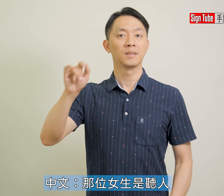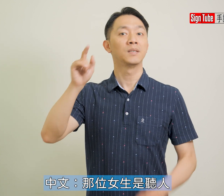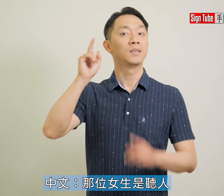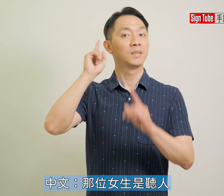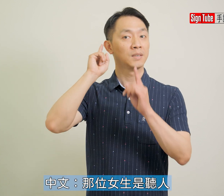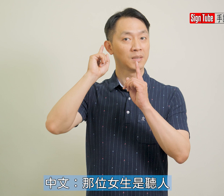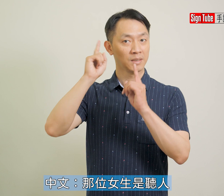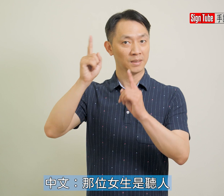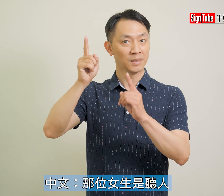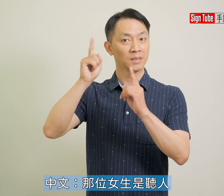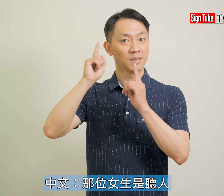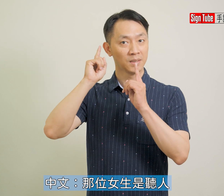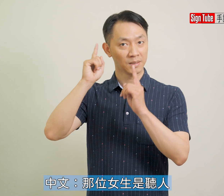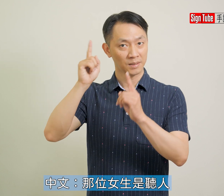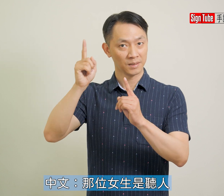人。